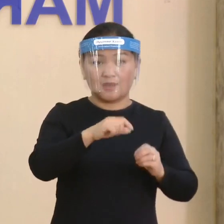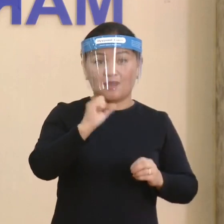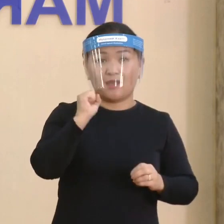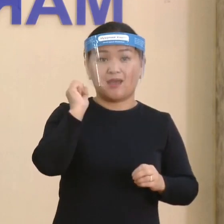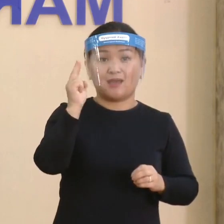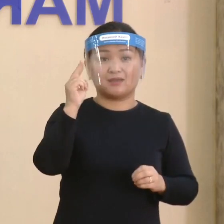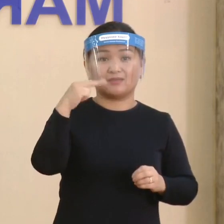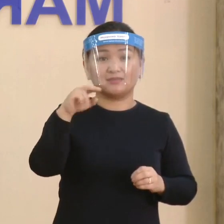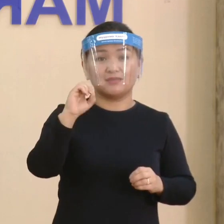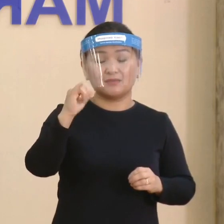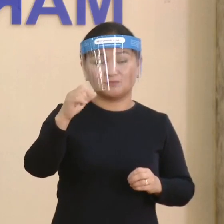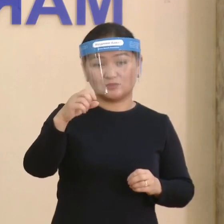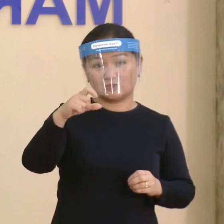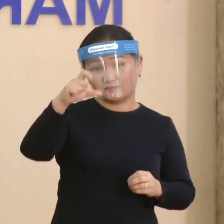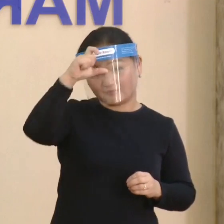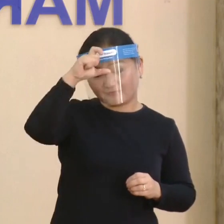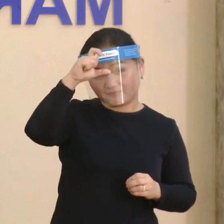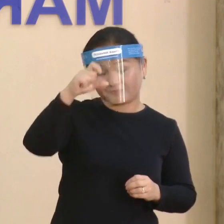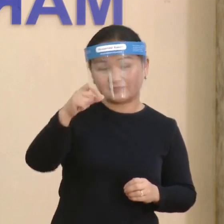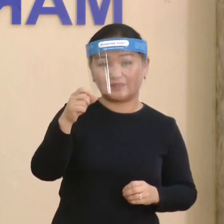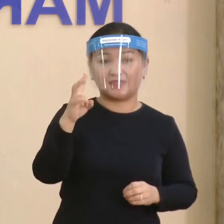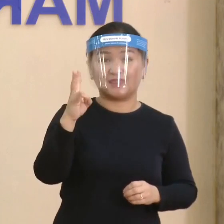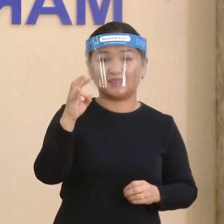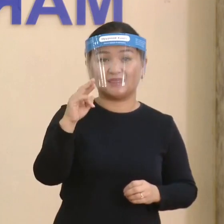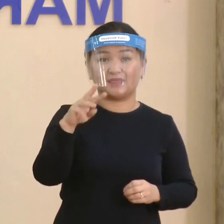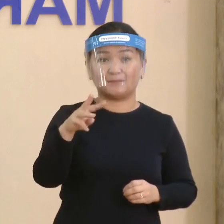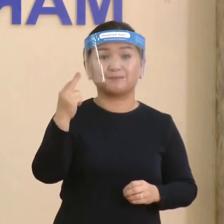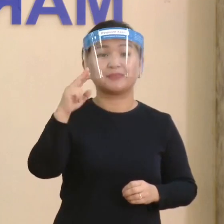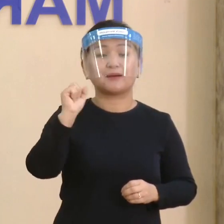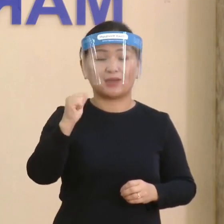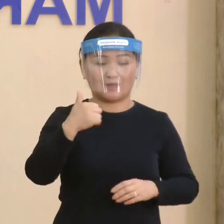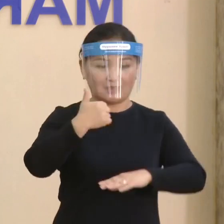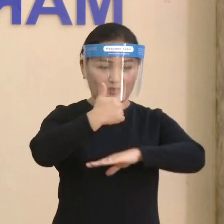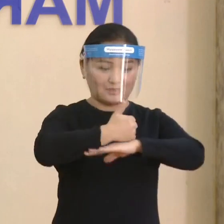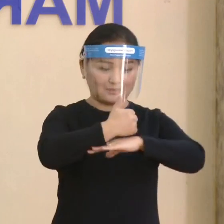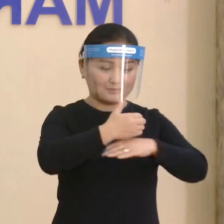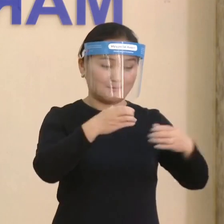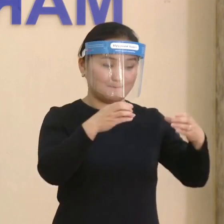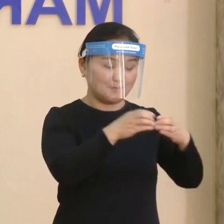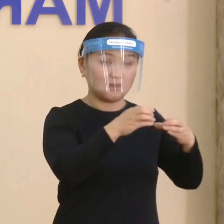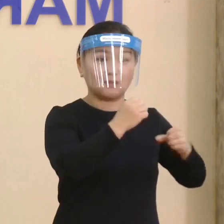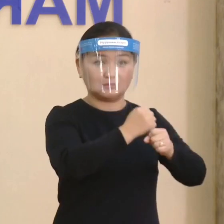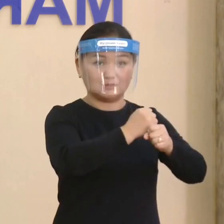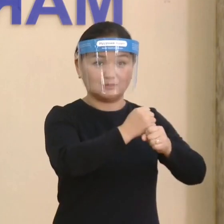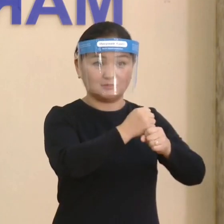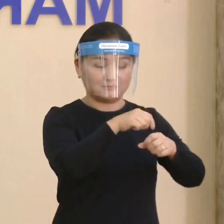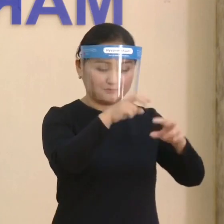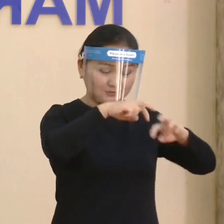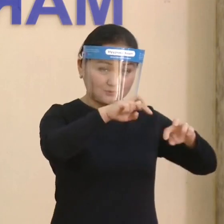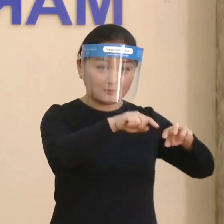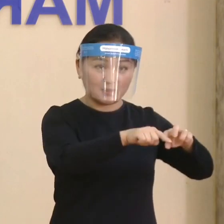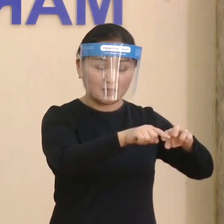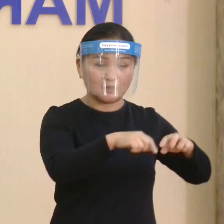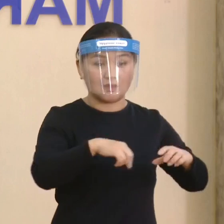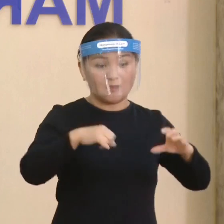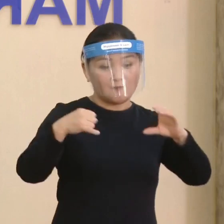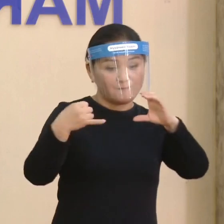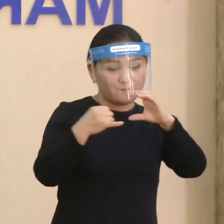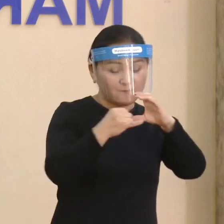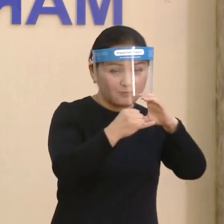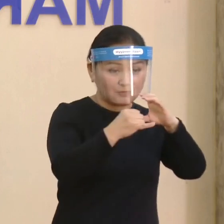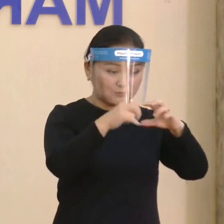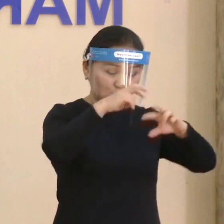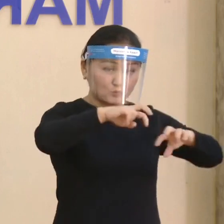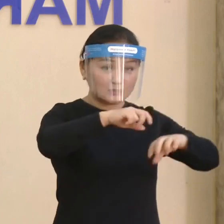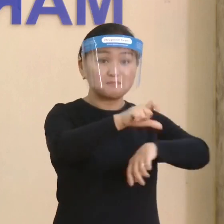академич доктор профессор Яндава одоо ахсан ийм одоо хэсэг ажиллаж байгаа. Энэ голцоо дандаа вирусологийн хүмүүс. За